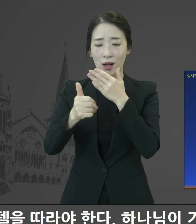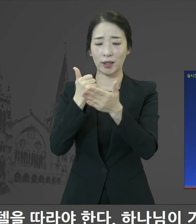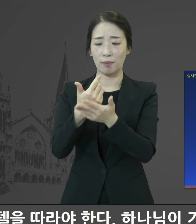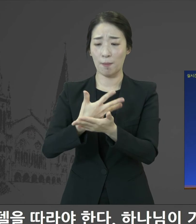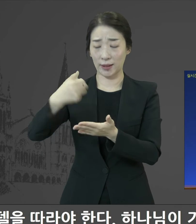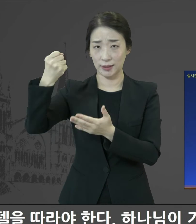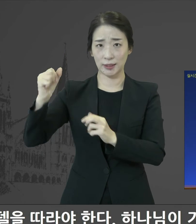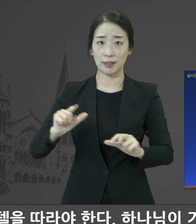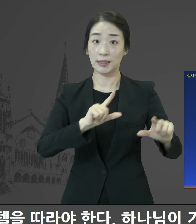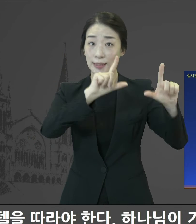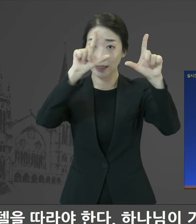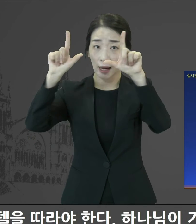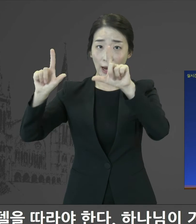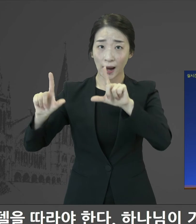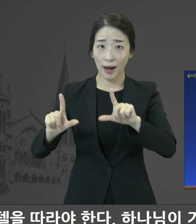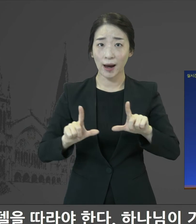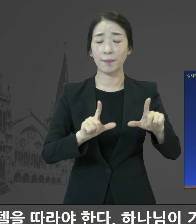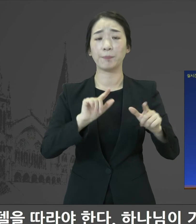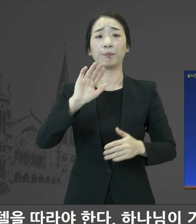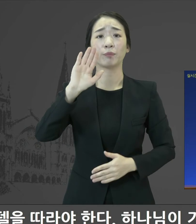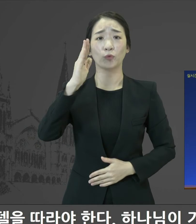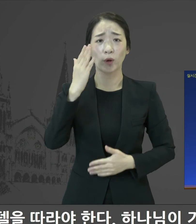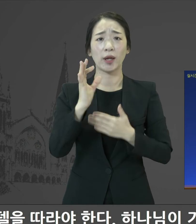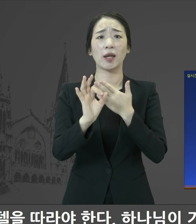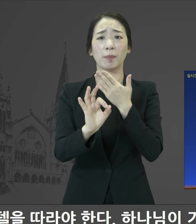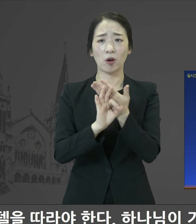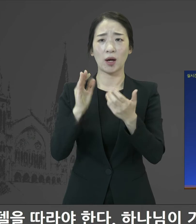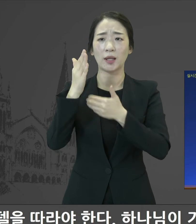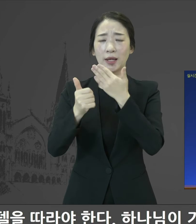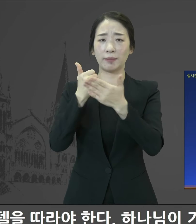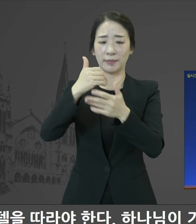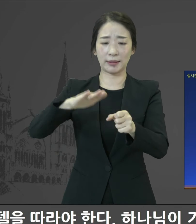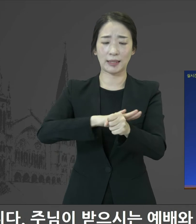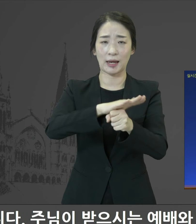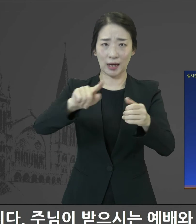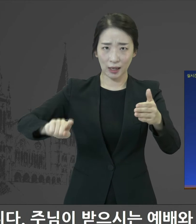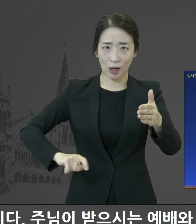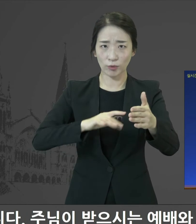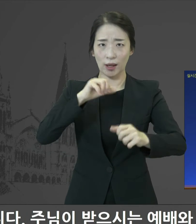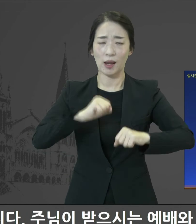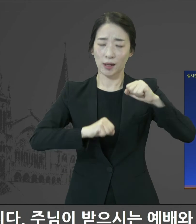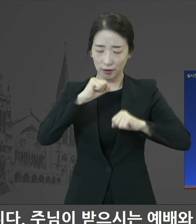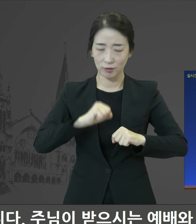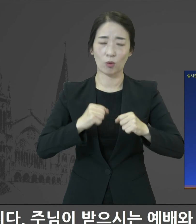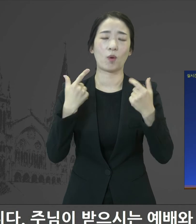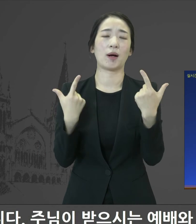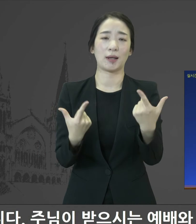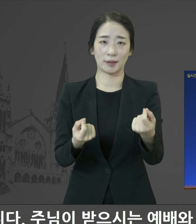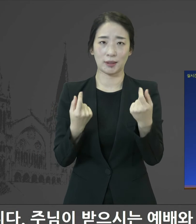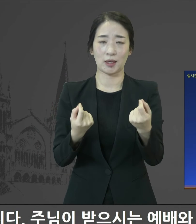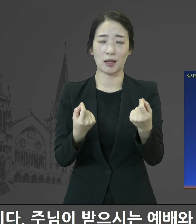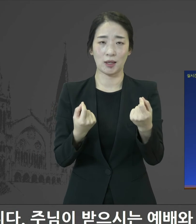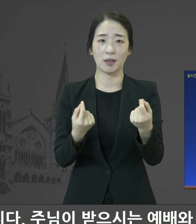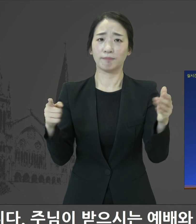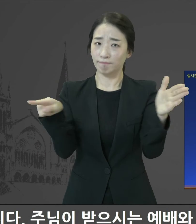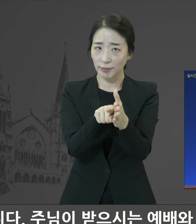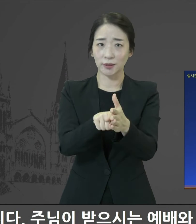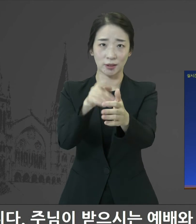사랑 가운데 행하는 삶이 되는 줄로 믿으시기 바랍니다.